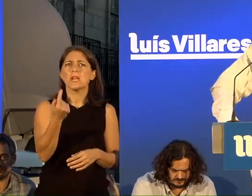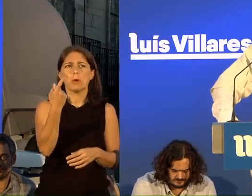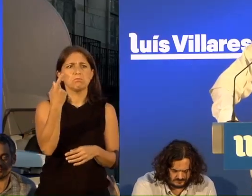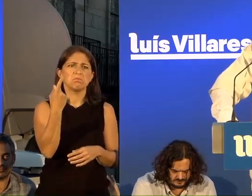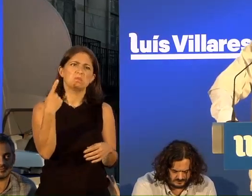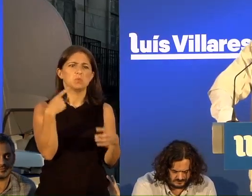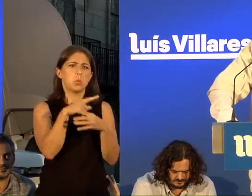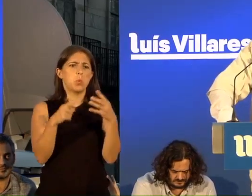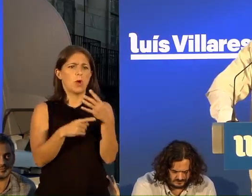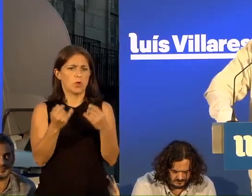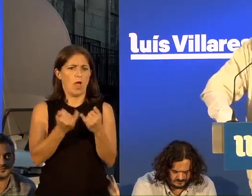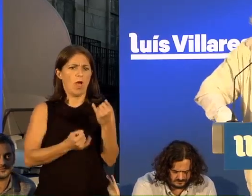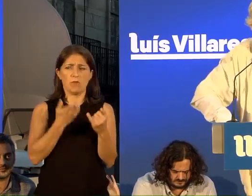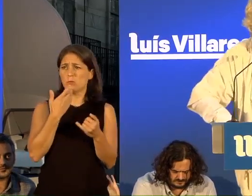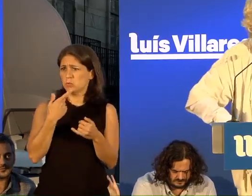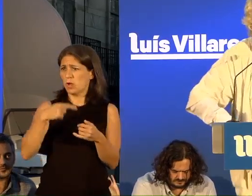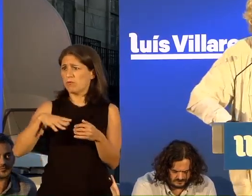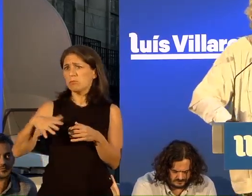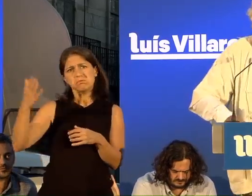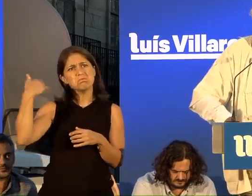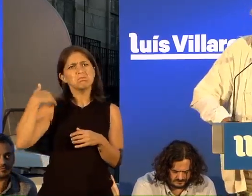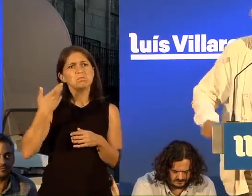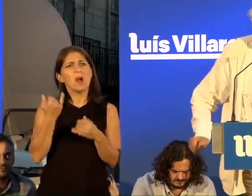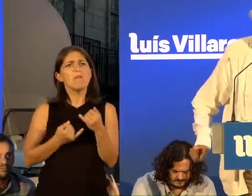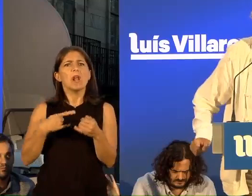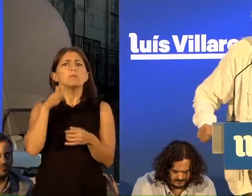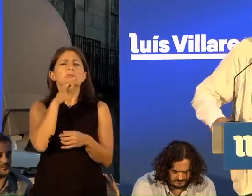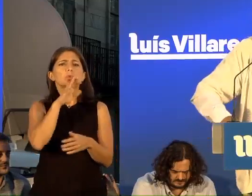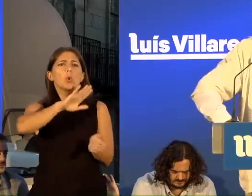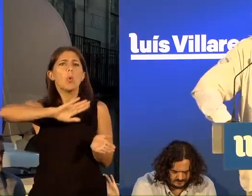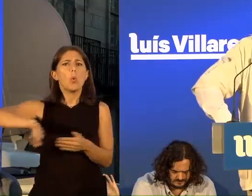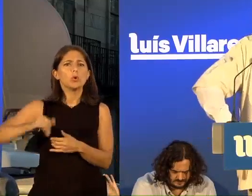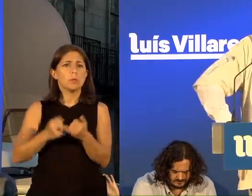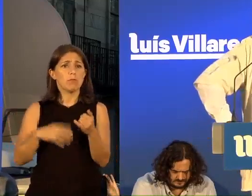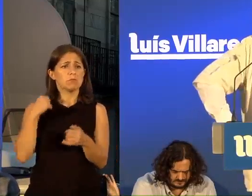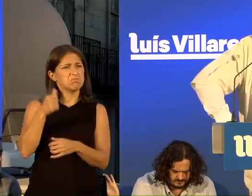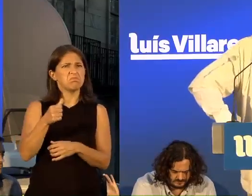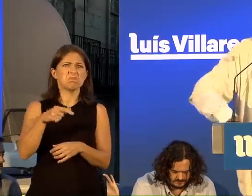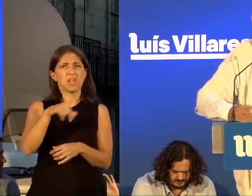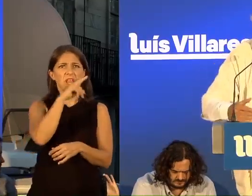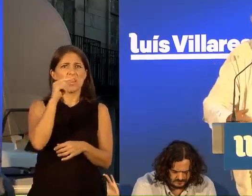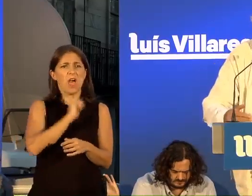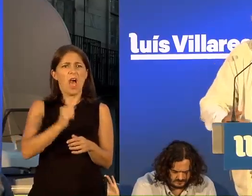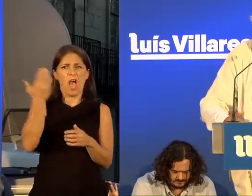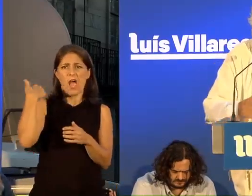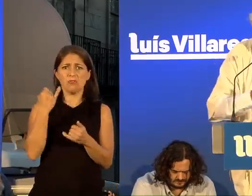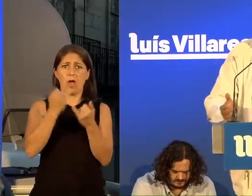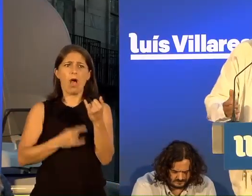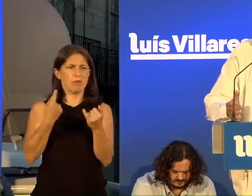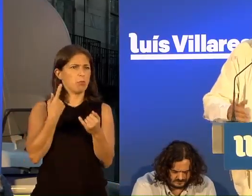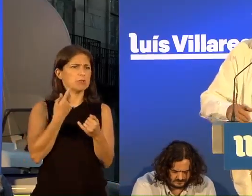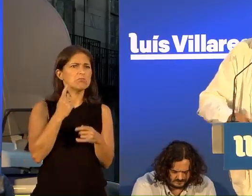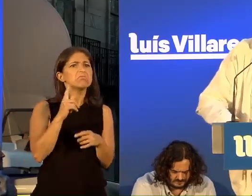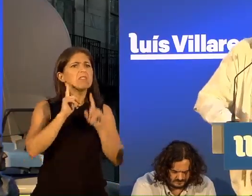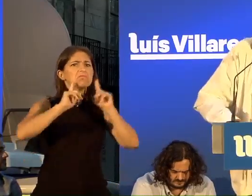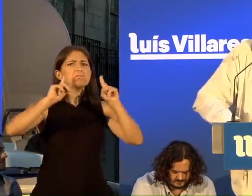4 fitos na loita democrática do pobo galego no último século, dende hai 100 anos exactamente, que para min marcan fitos, entre